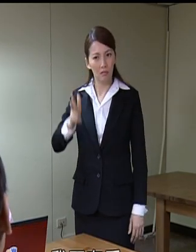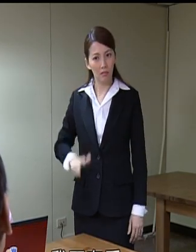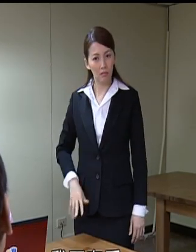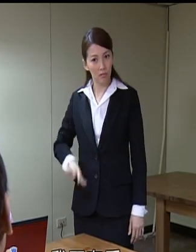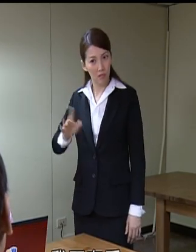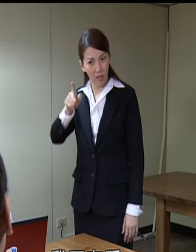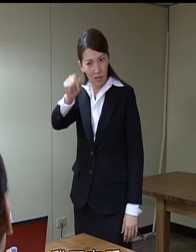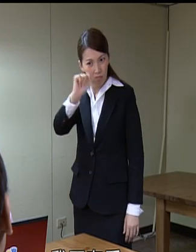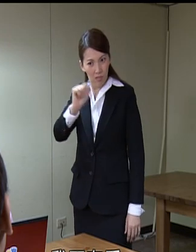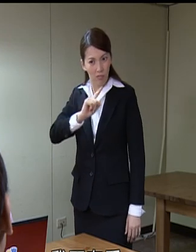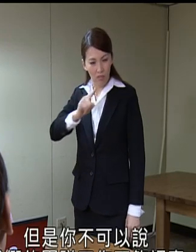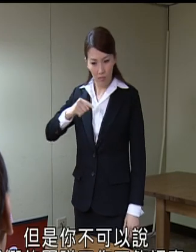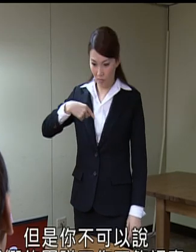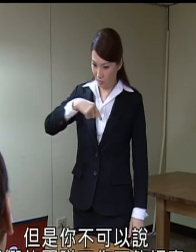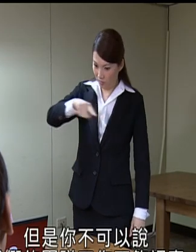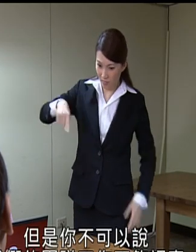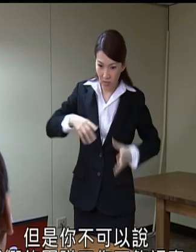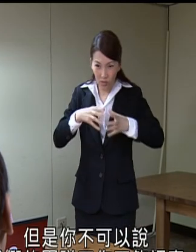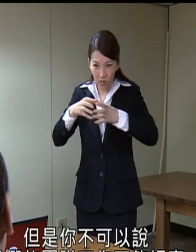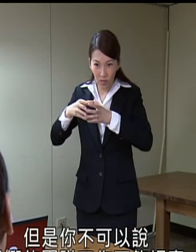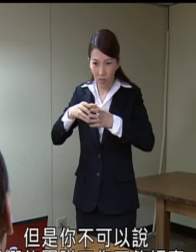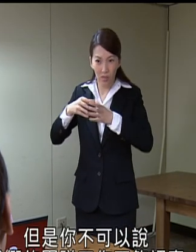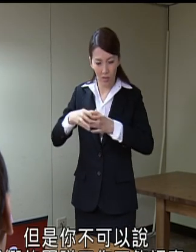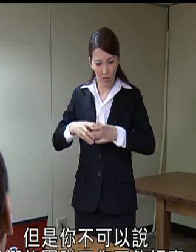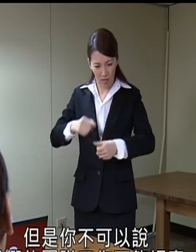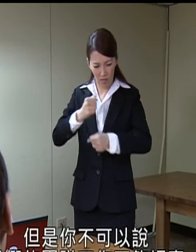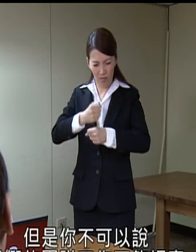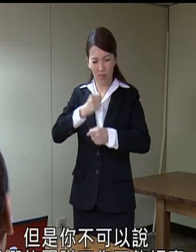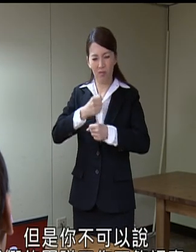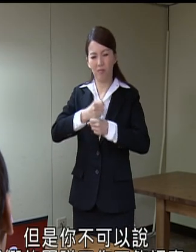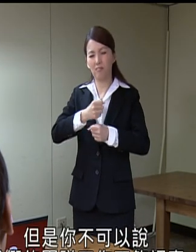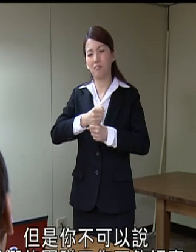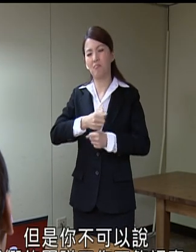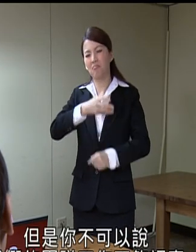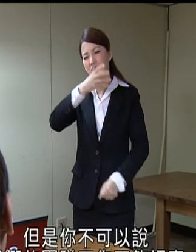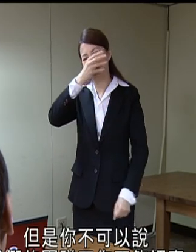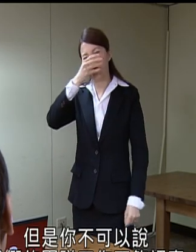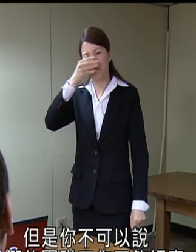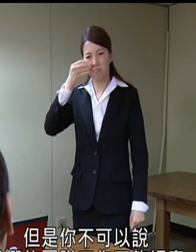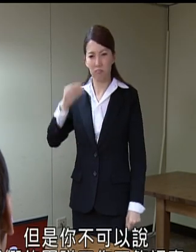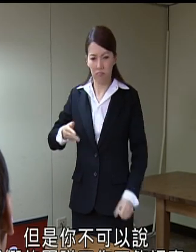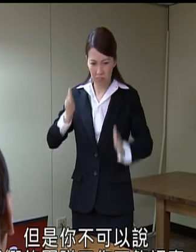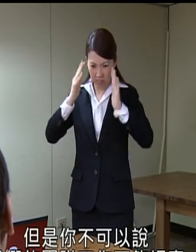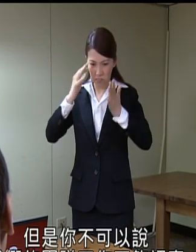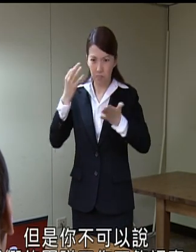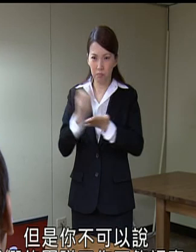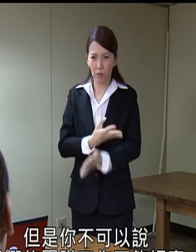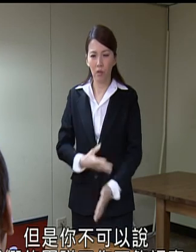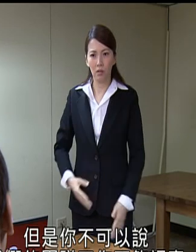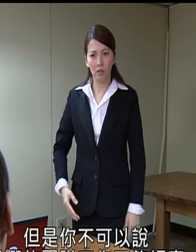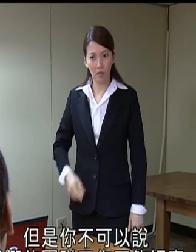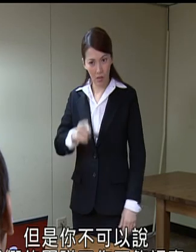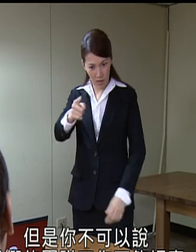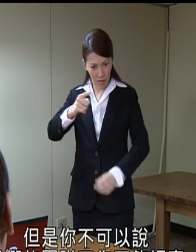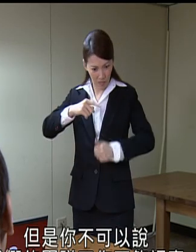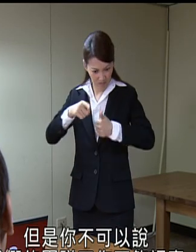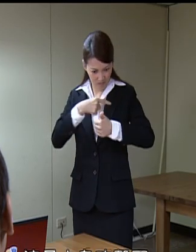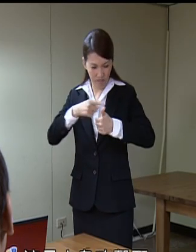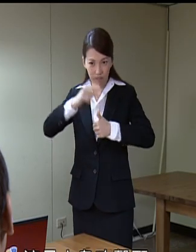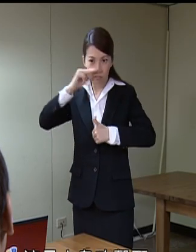乎，但是你不可以说我们的团队工作不够认真，这是人